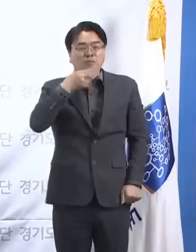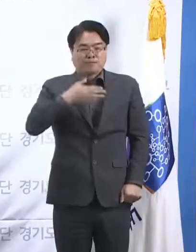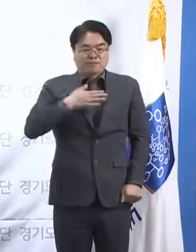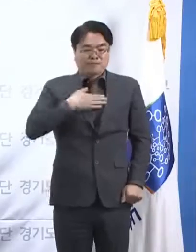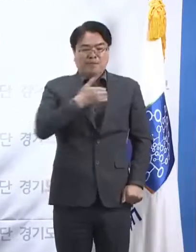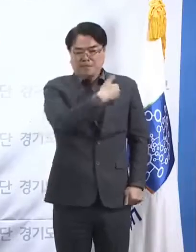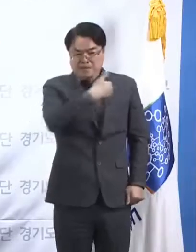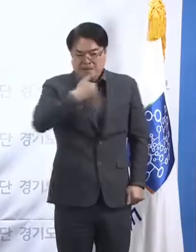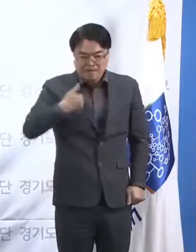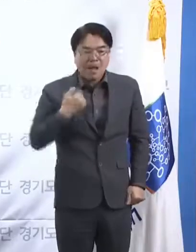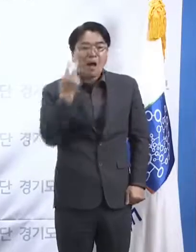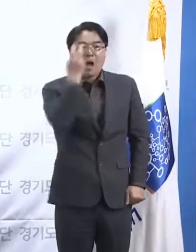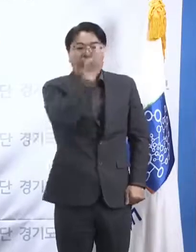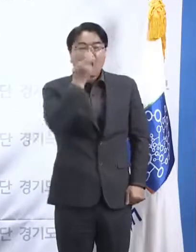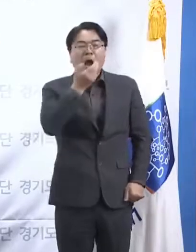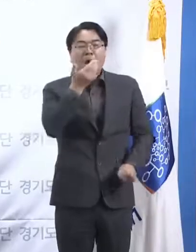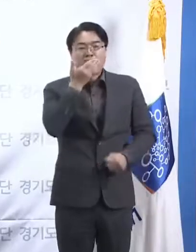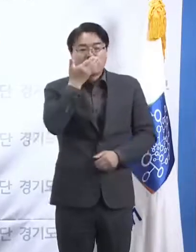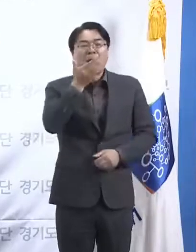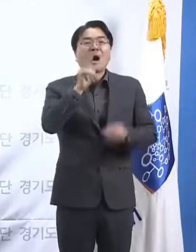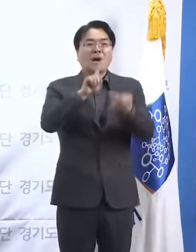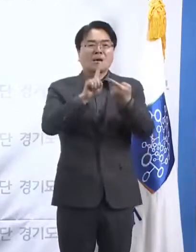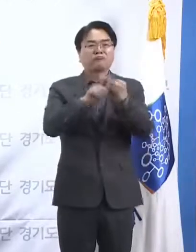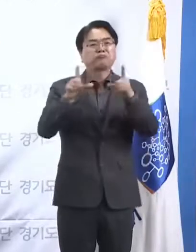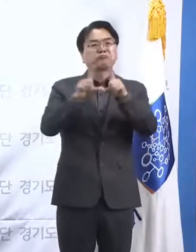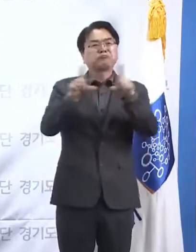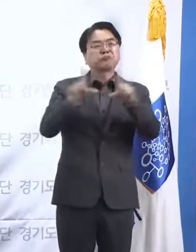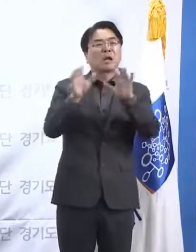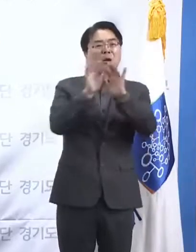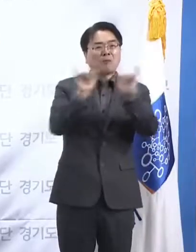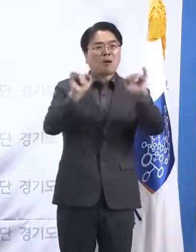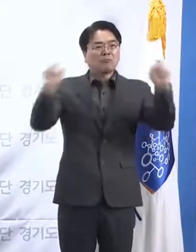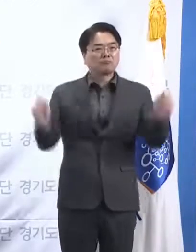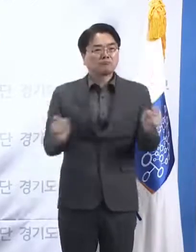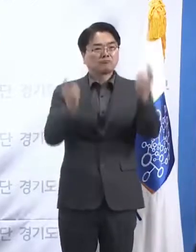충분히 검사받을 수 있도록 일반 시민들과 함께